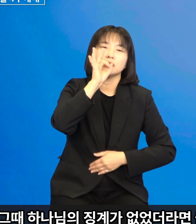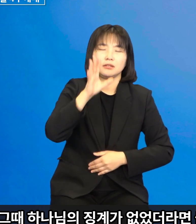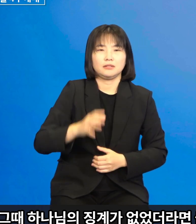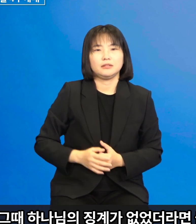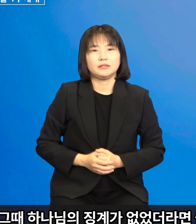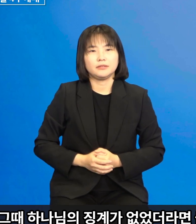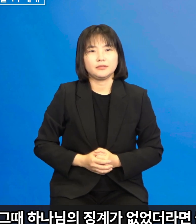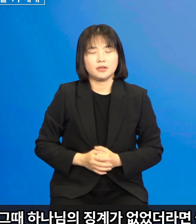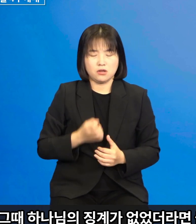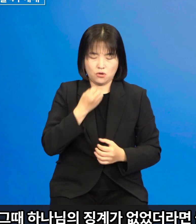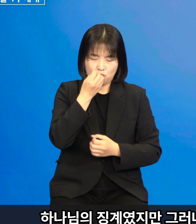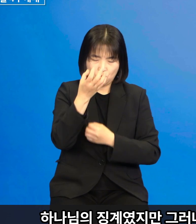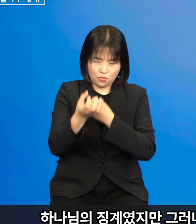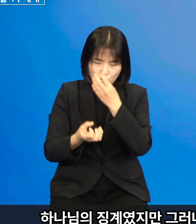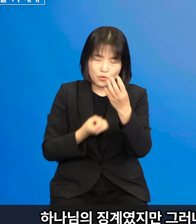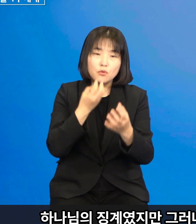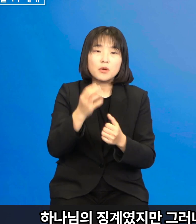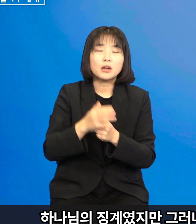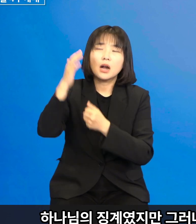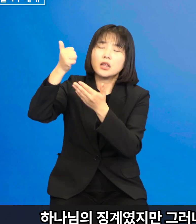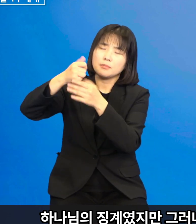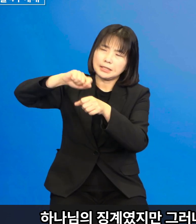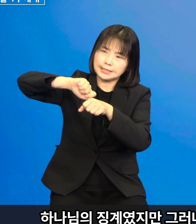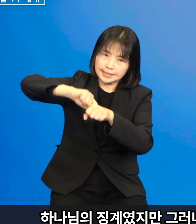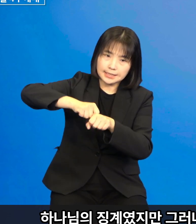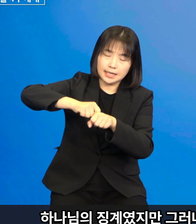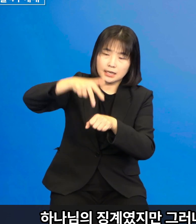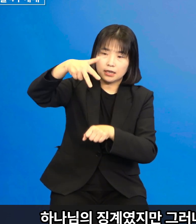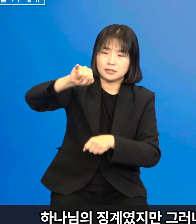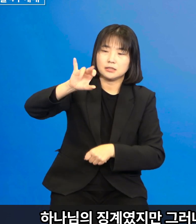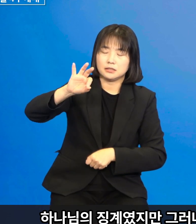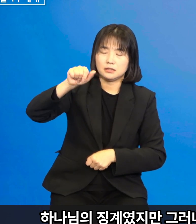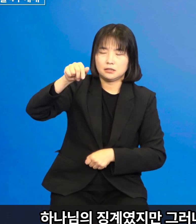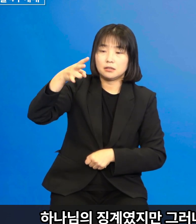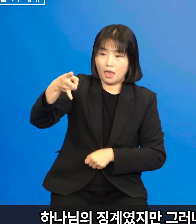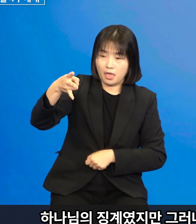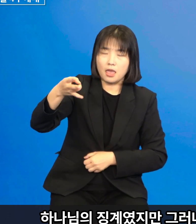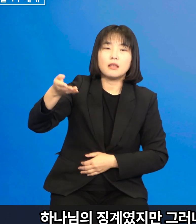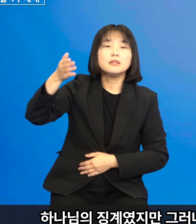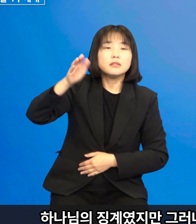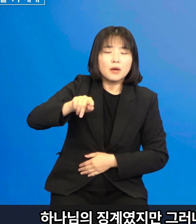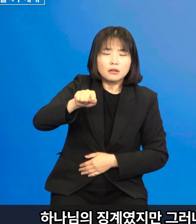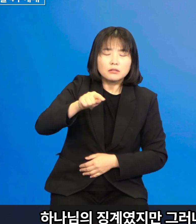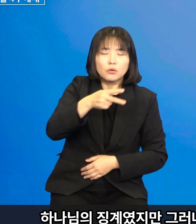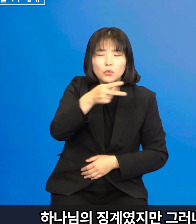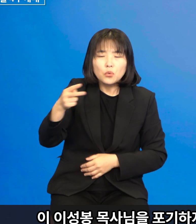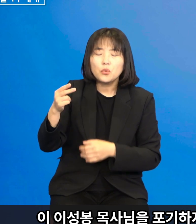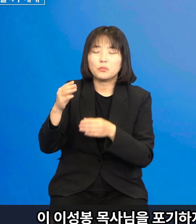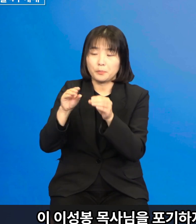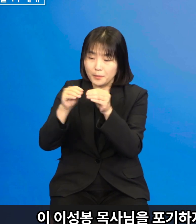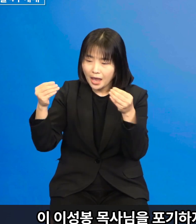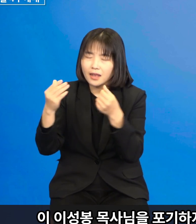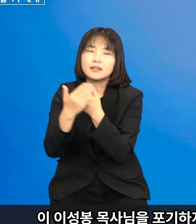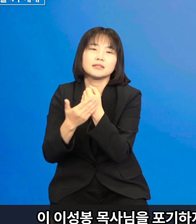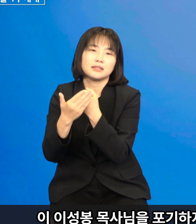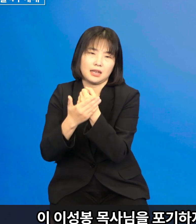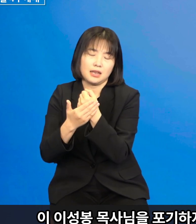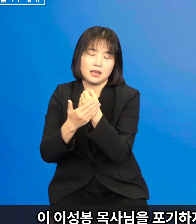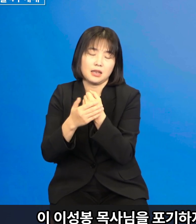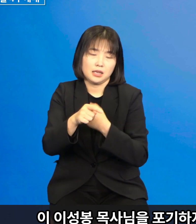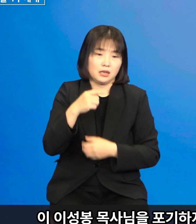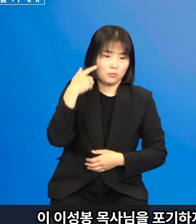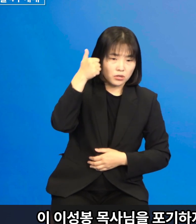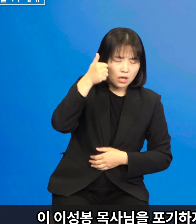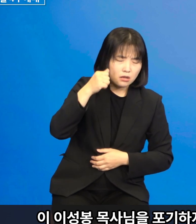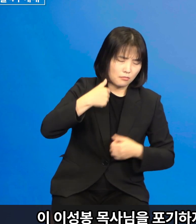겁니다 라고 고백하는 거예요. 하나님의 징계였지만 그러나 그것은 여러분 은혜였던 것이죠. 이 이성봉 목사님을